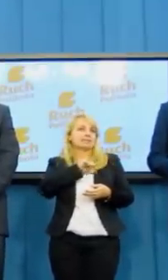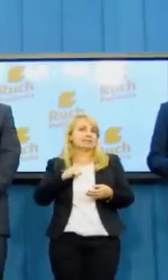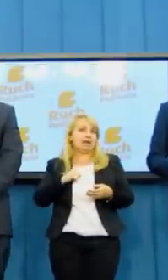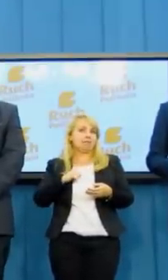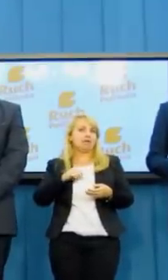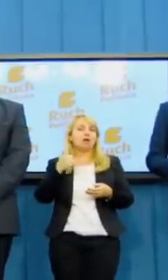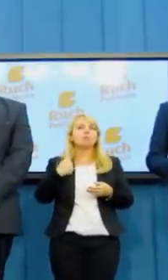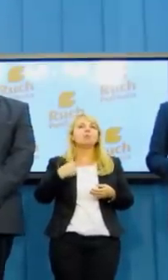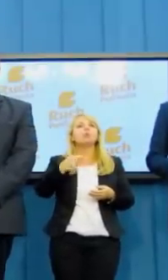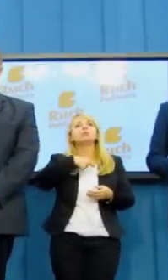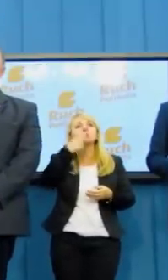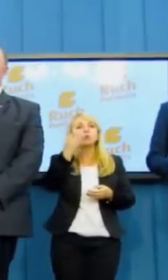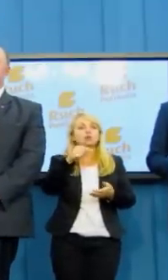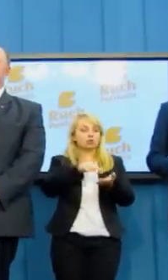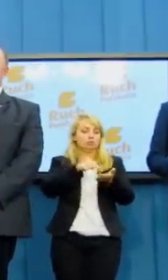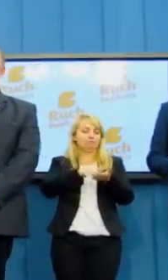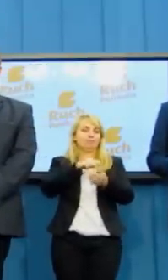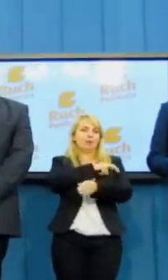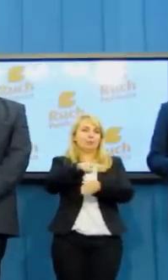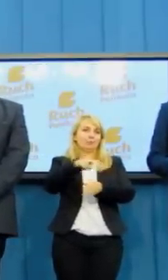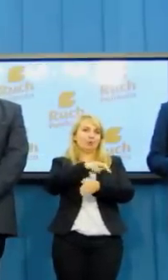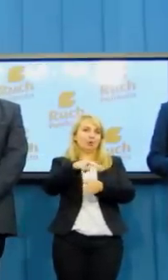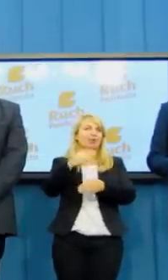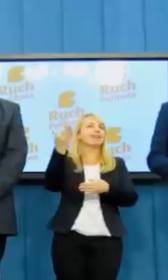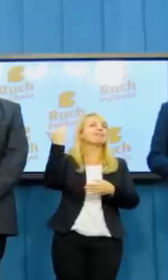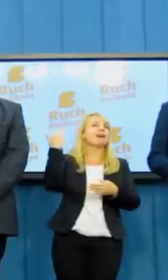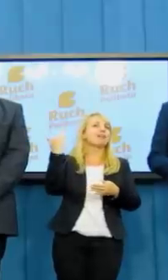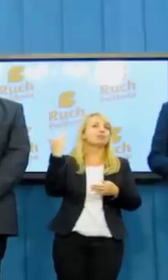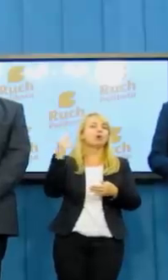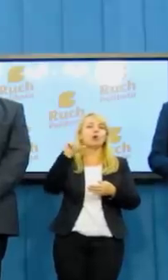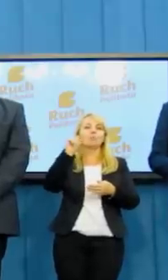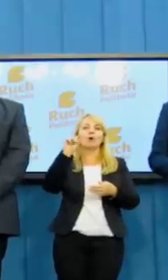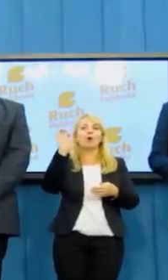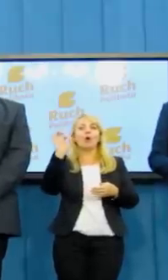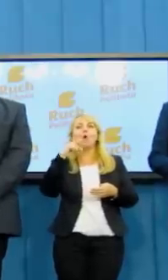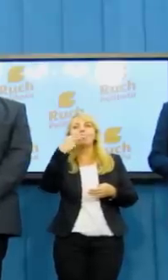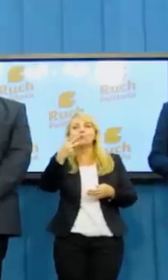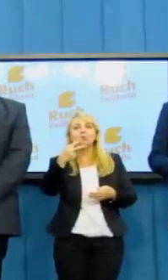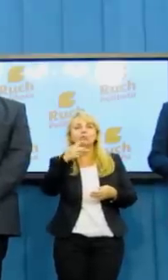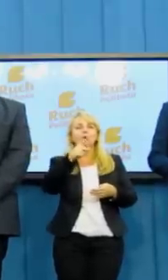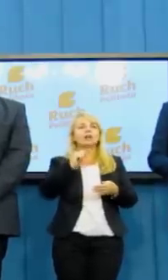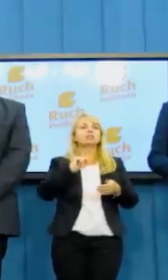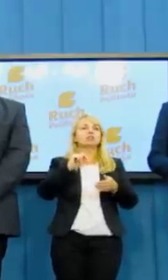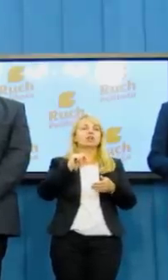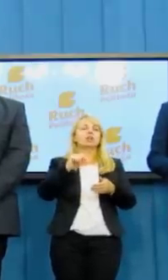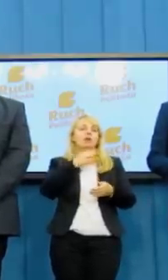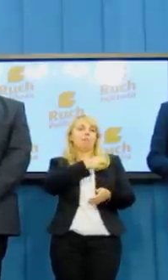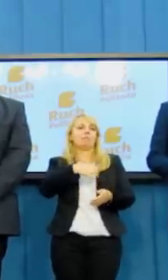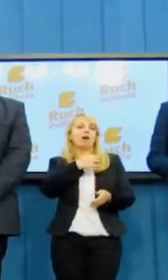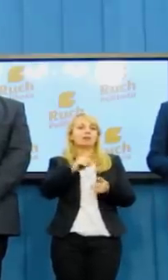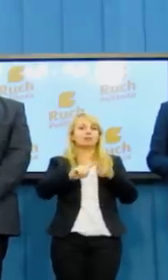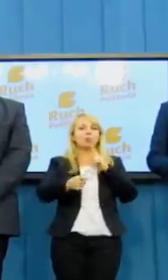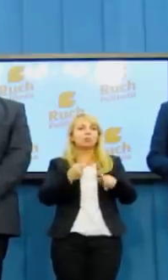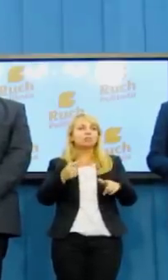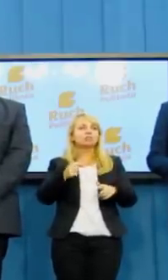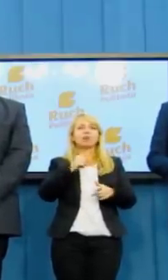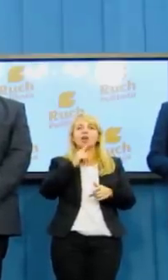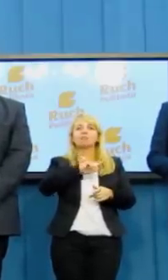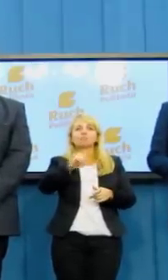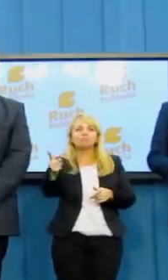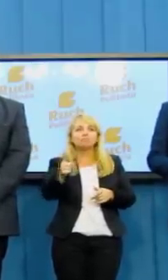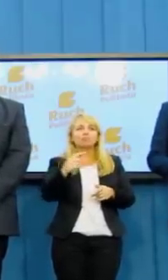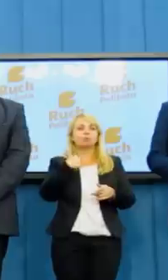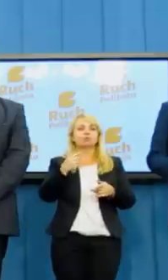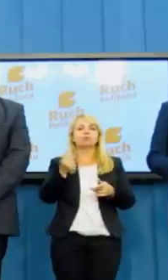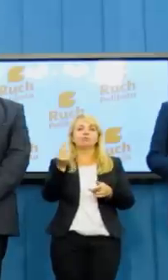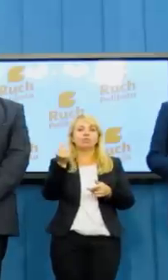Obywatelskiej. Bo to Platforma Obywatelska kiedyś mówiła, że partie polityczne nie powinny być finansowane z budżetu państwa.